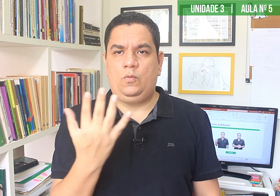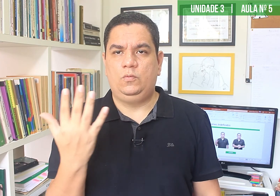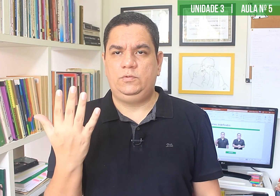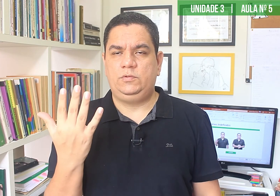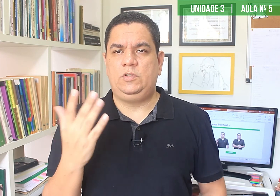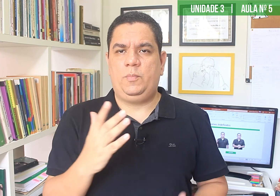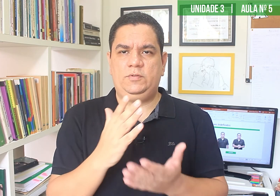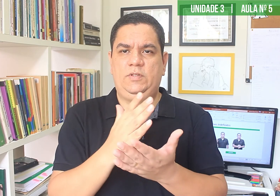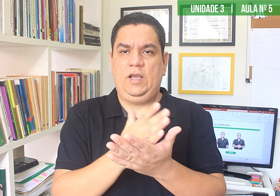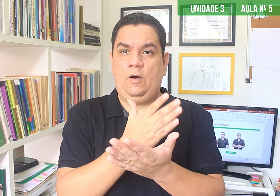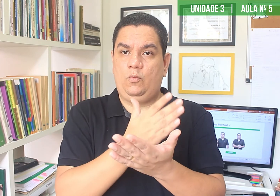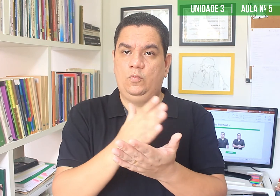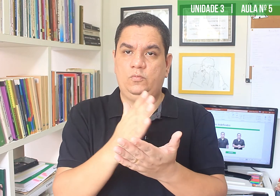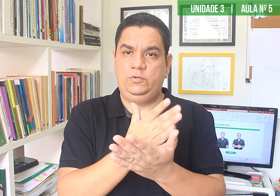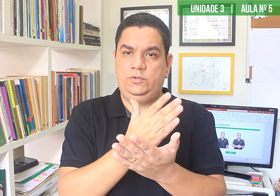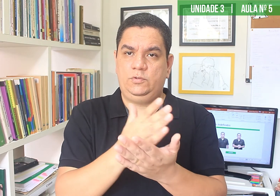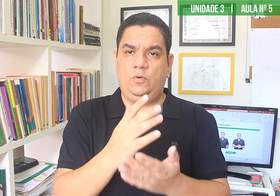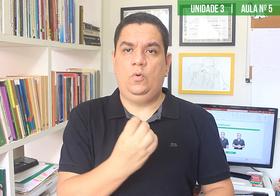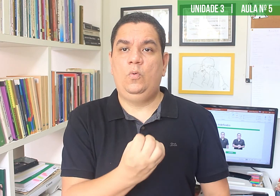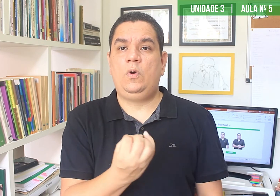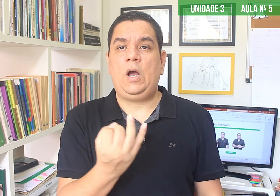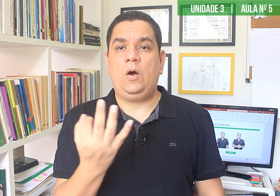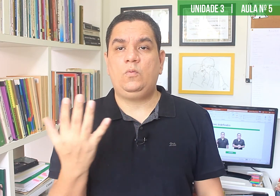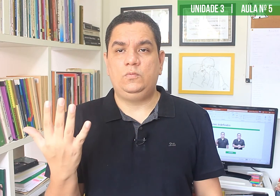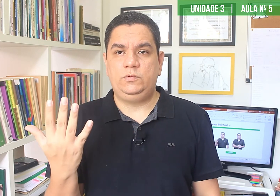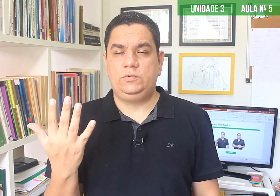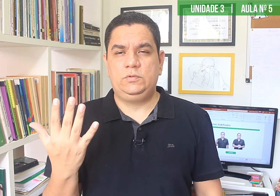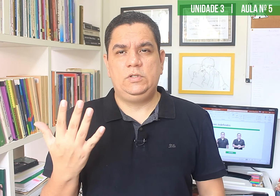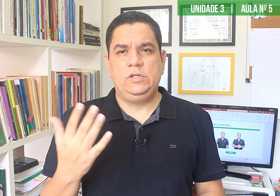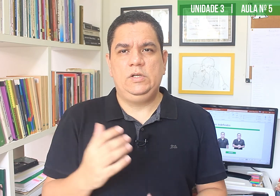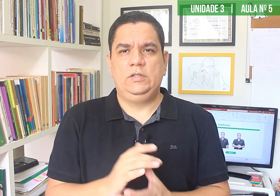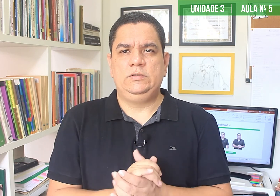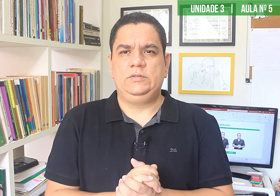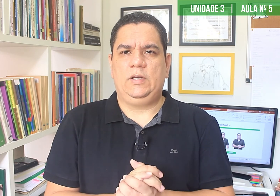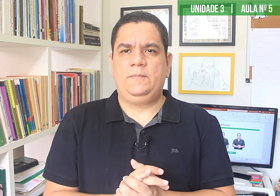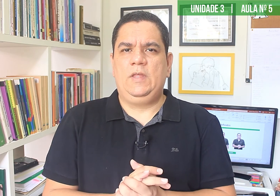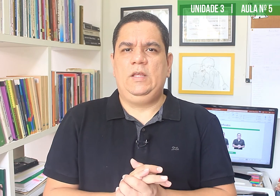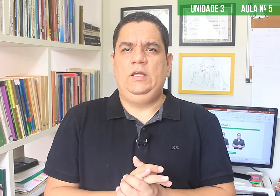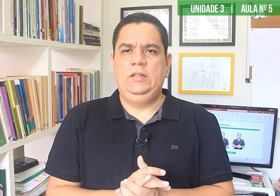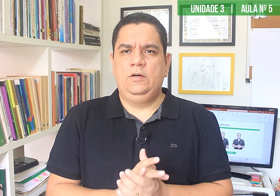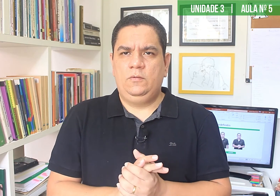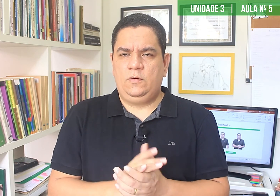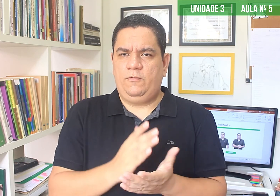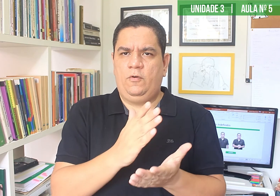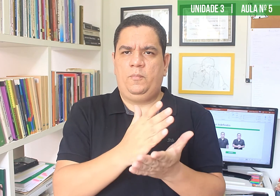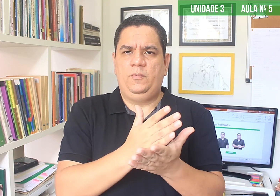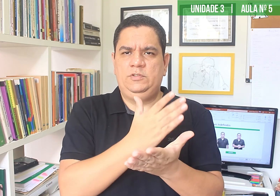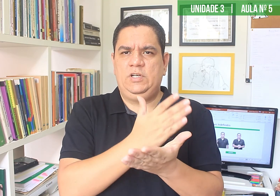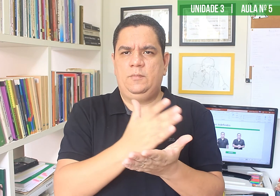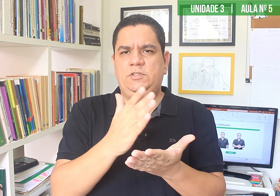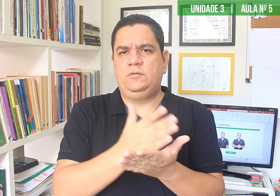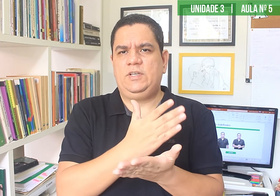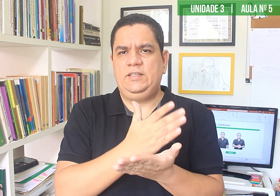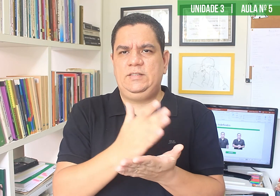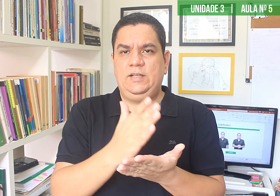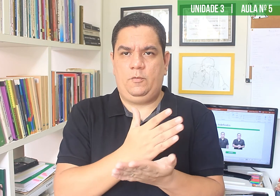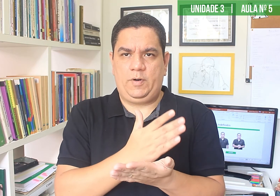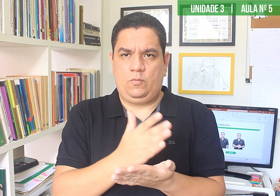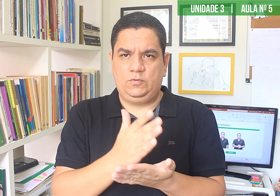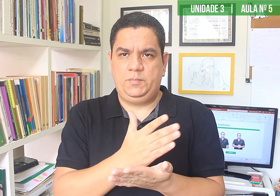alguns. Então eu posso ter alguns ou alguns, tá? Então eu vou, digamos que usar esse sinal para alguns